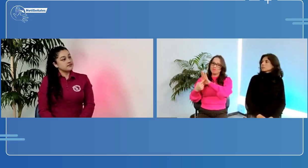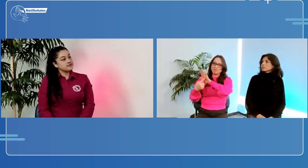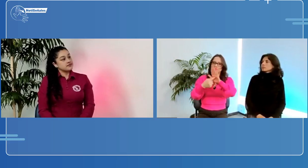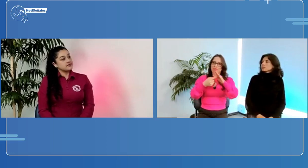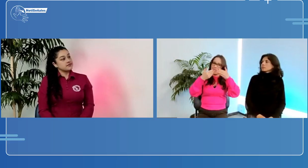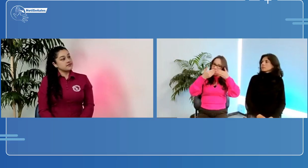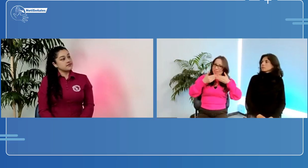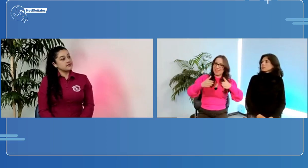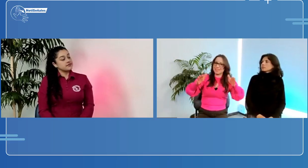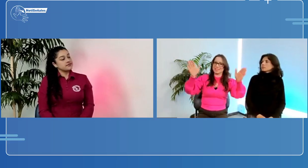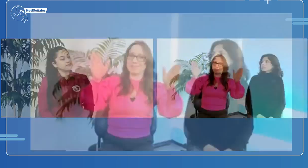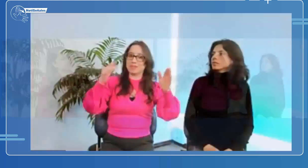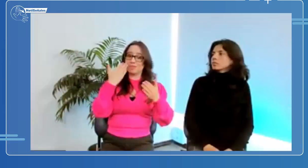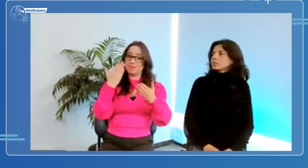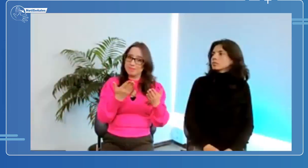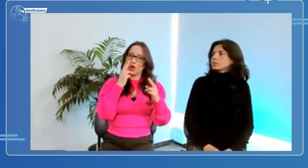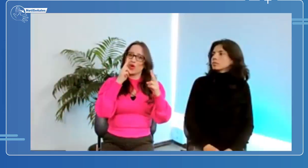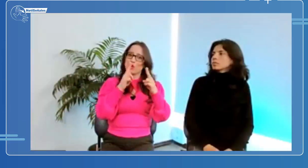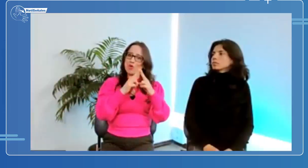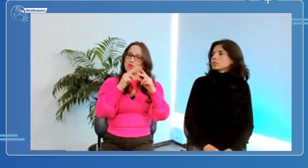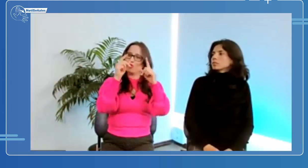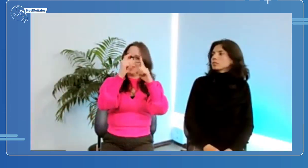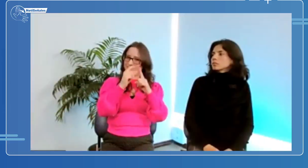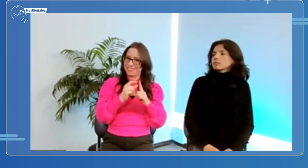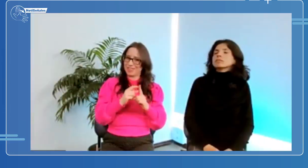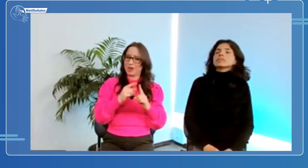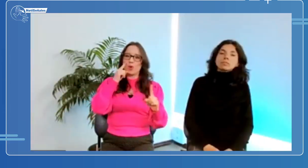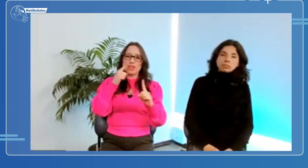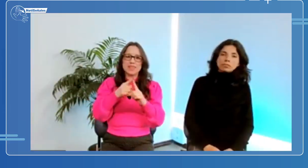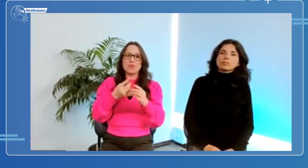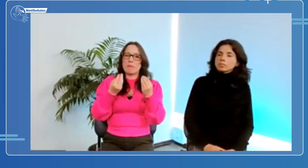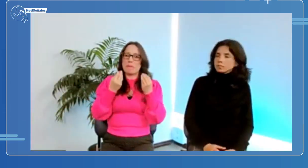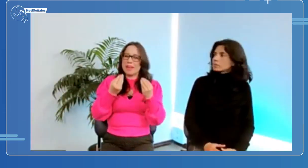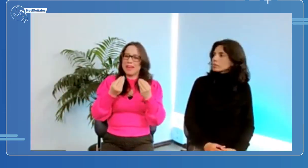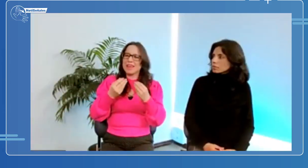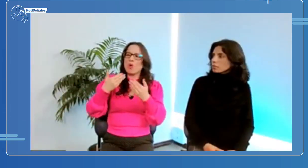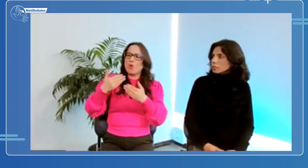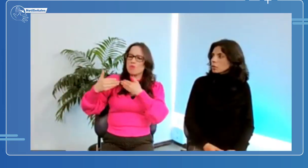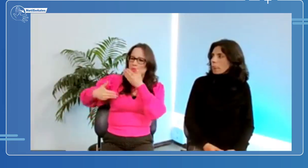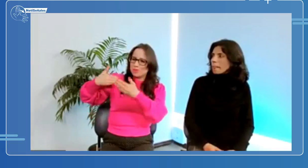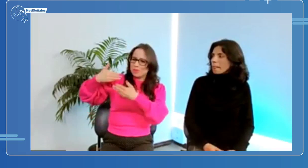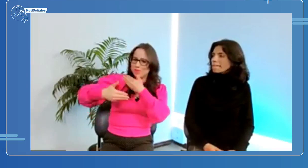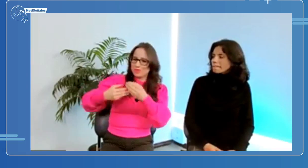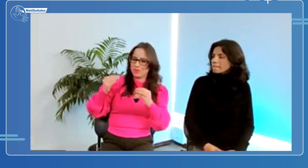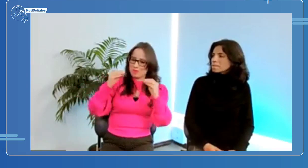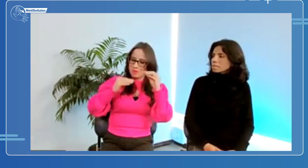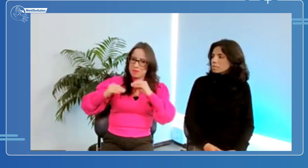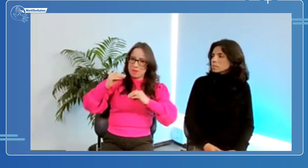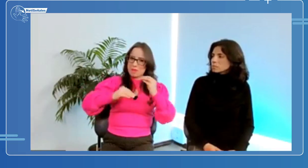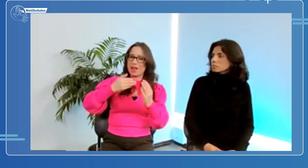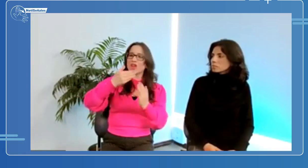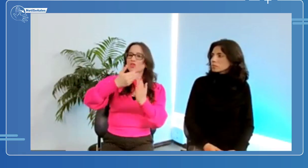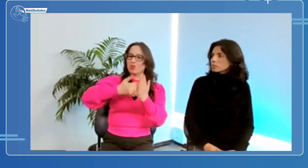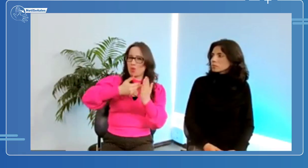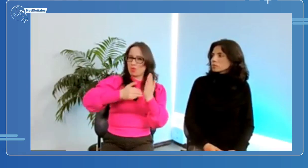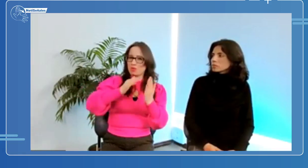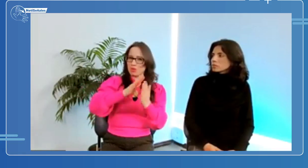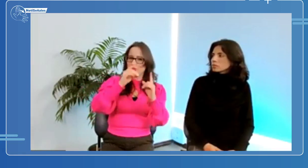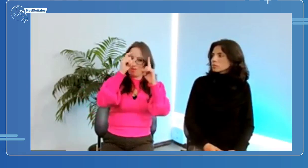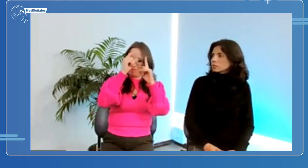fue de difusión, de visibilización, como de inauguración de estos productos, de esta terminología, cómo